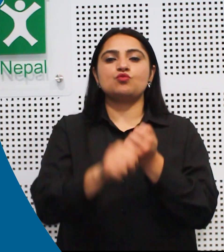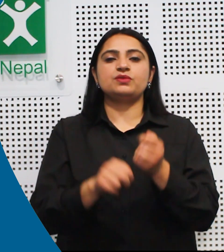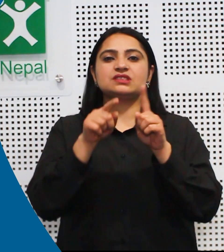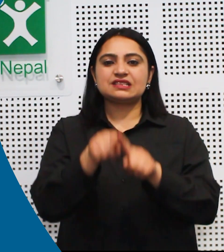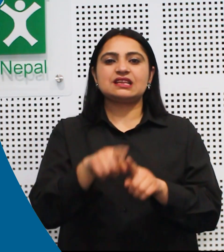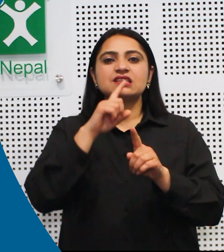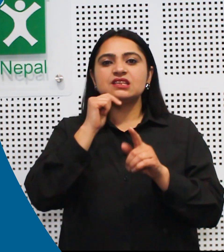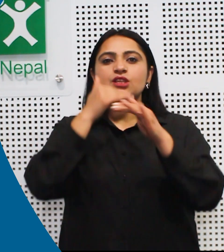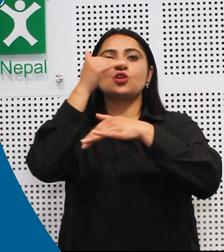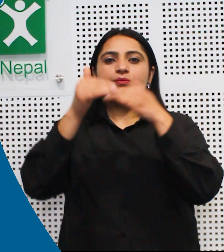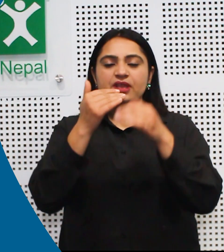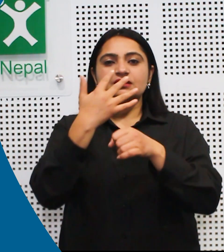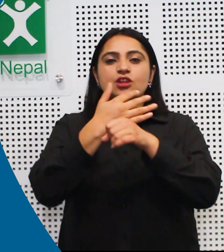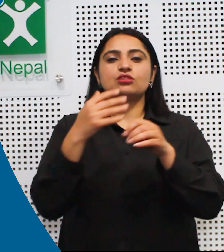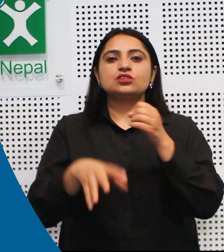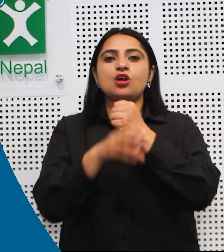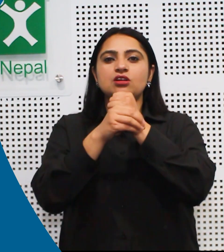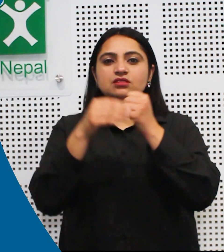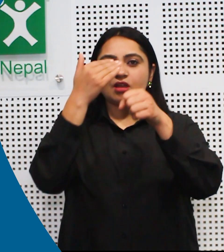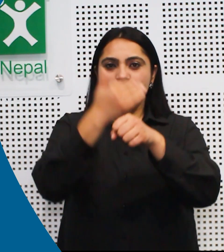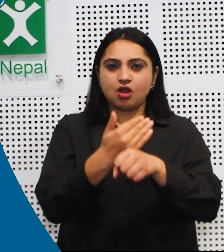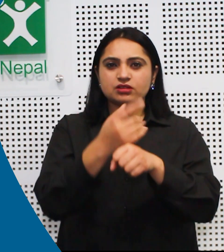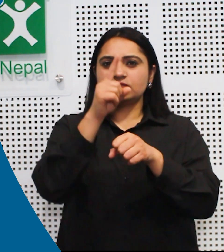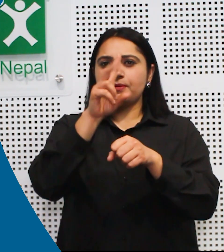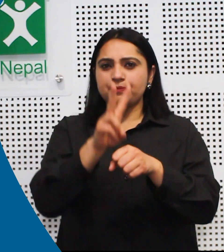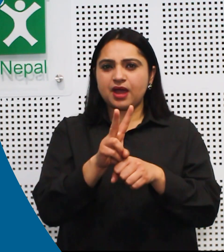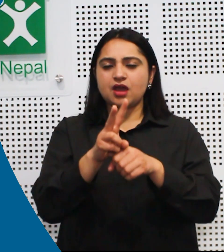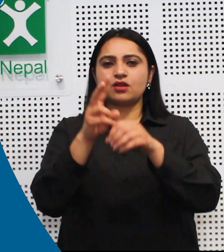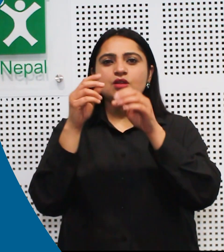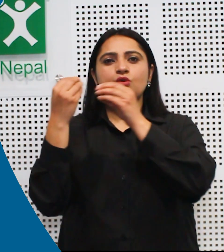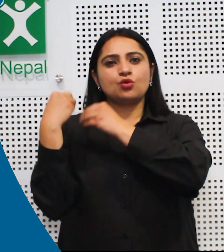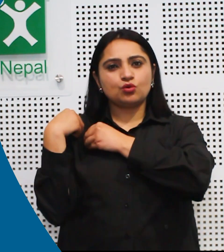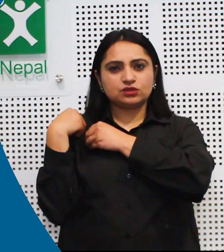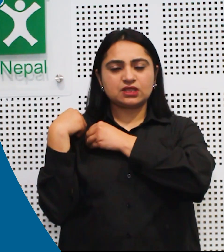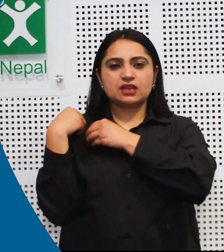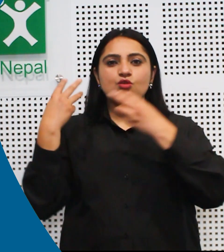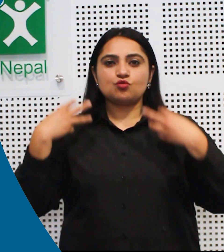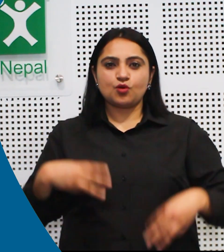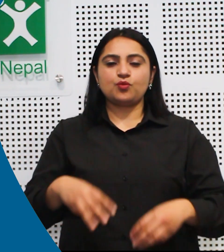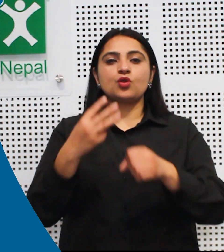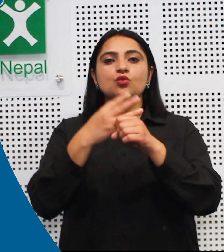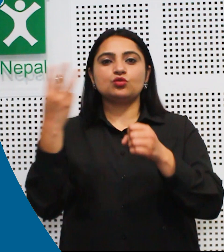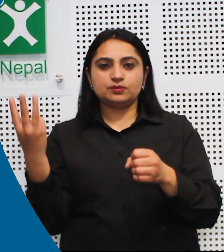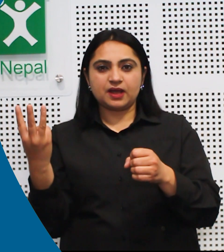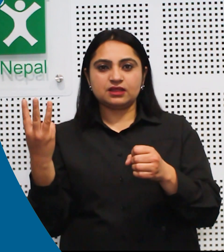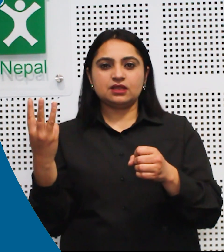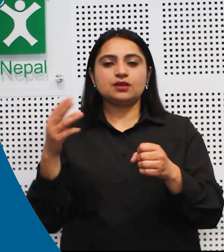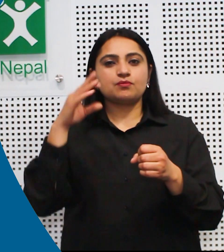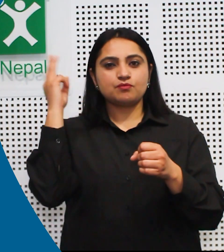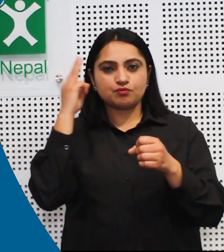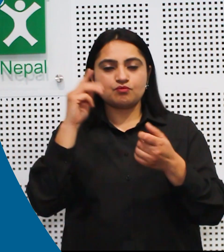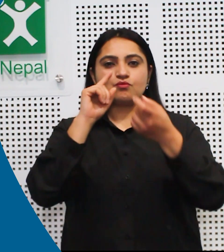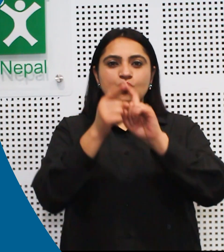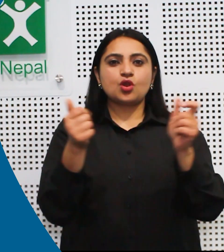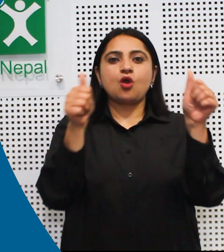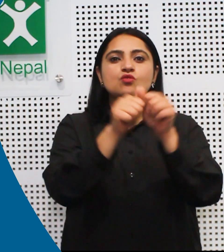साथै दिगो विकासका लक्ष्य अन्तर्गत लक्ष्य 12 को उत्तरदायी उपभोग तथा उत्पादन, लक्ष्य 13 को जलवायु परिवर्तन